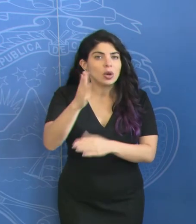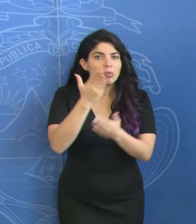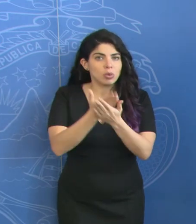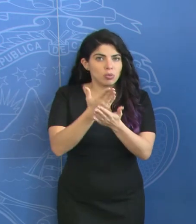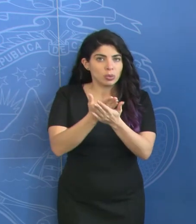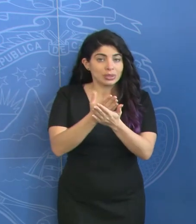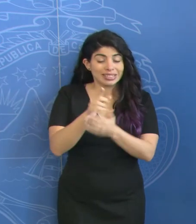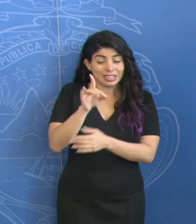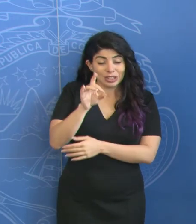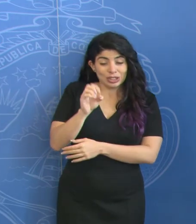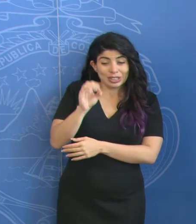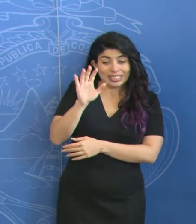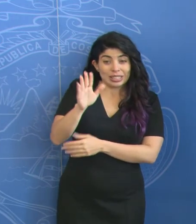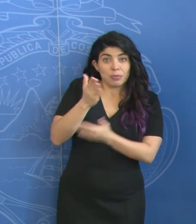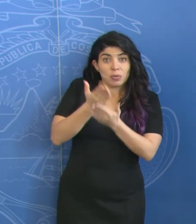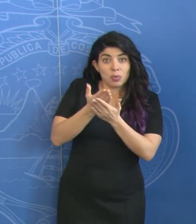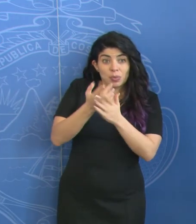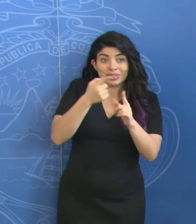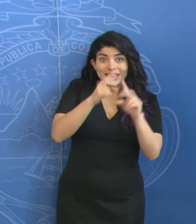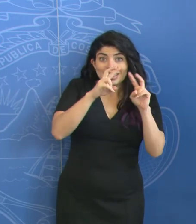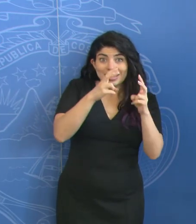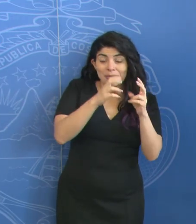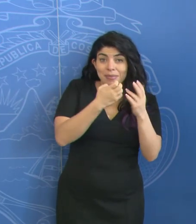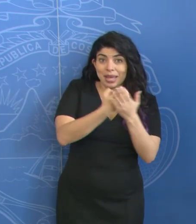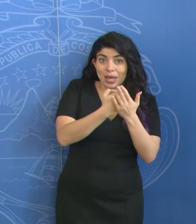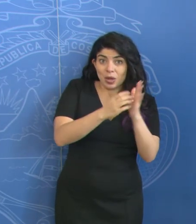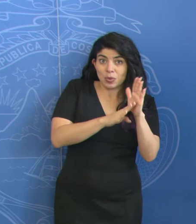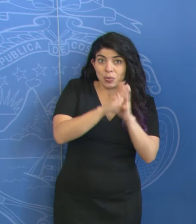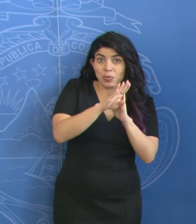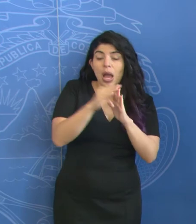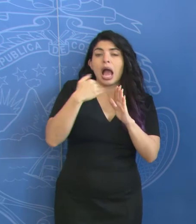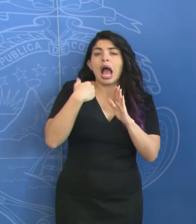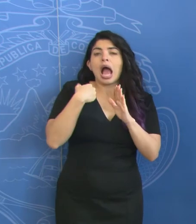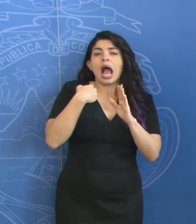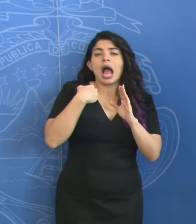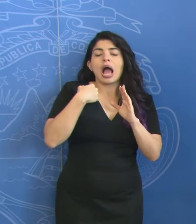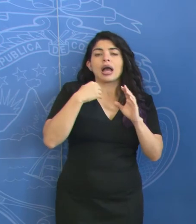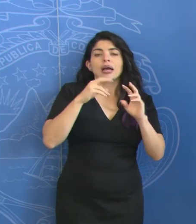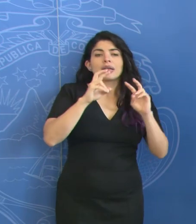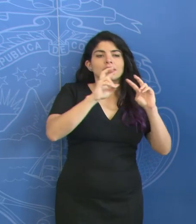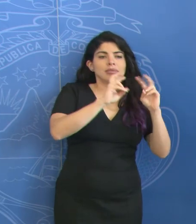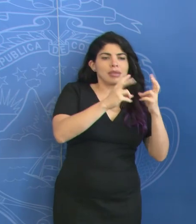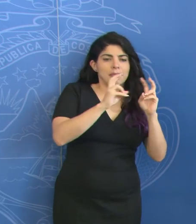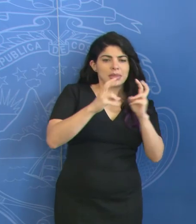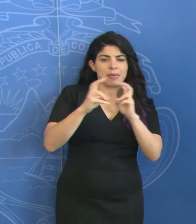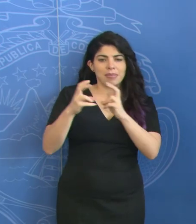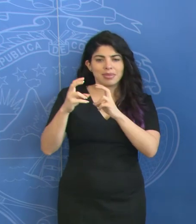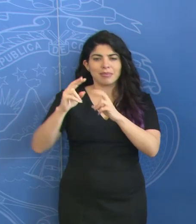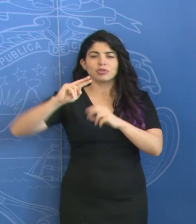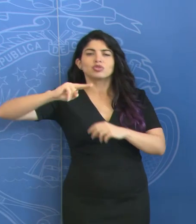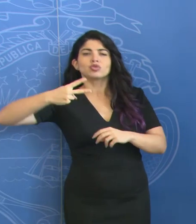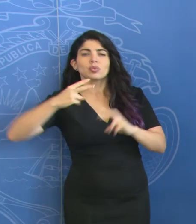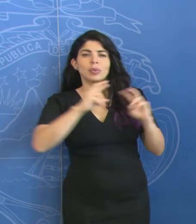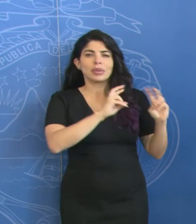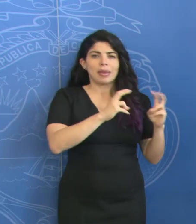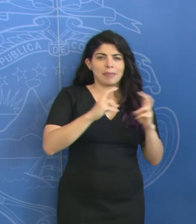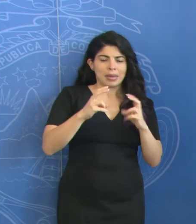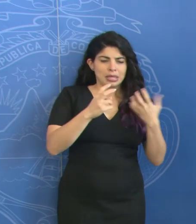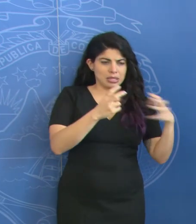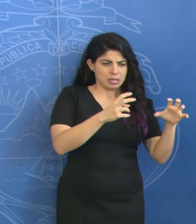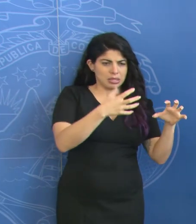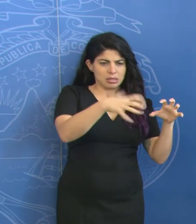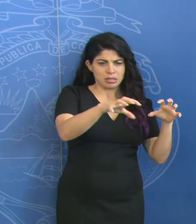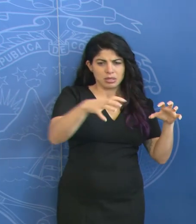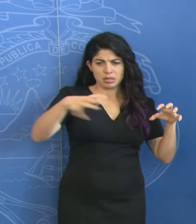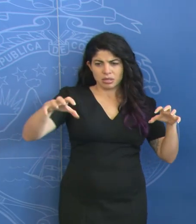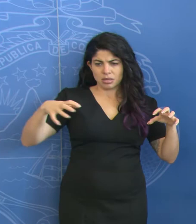esas 805 propuestas fueron agrupadas por subtemas y en los cuales uno de ellos que surge en cada